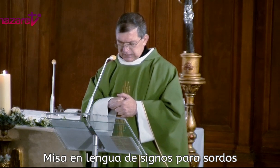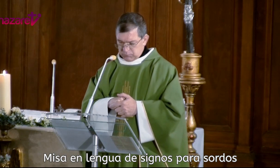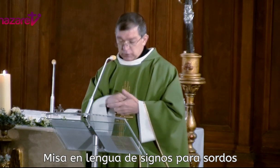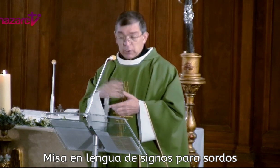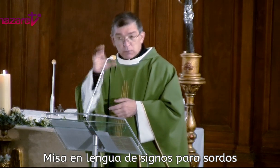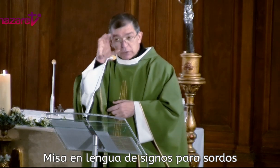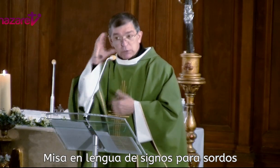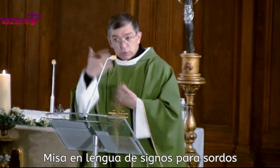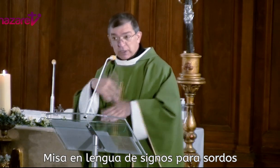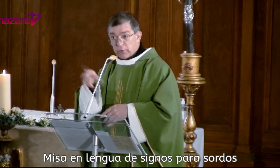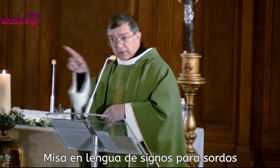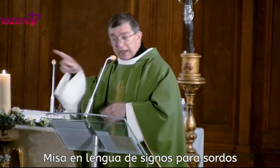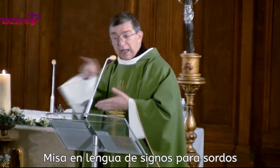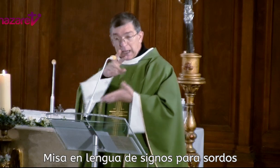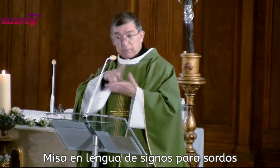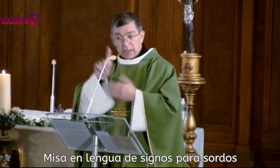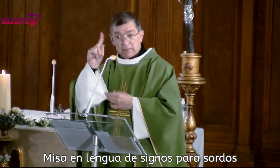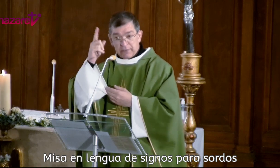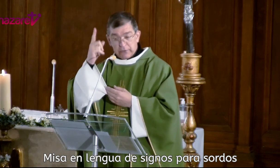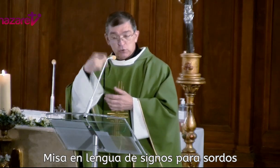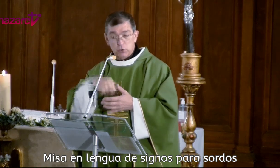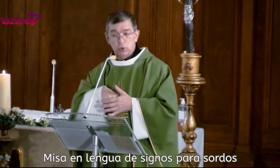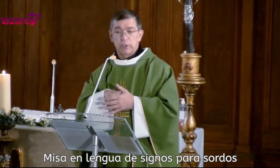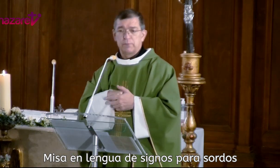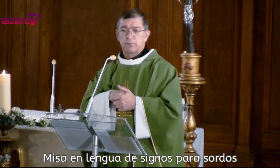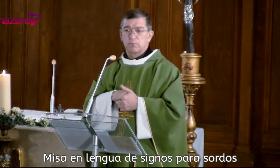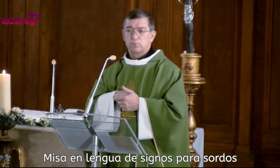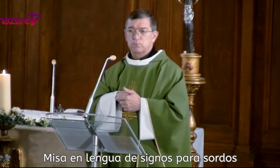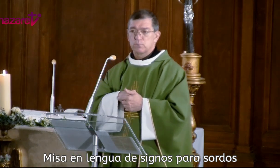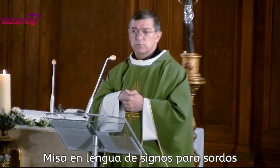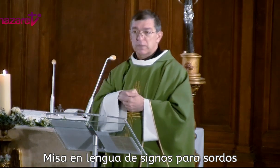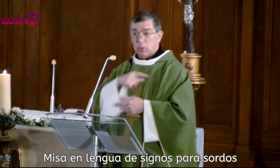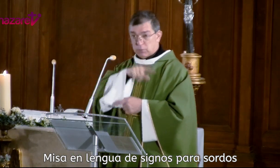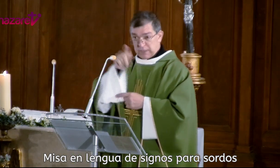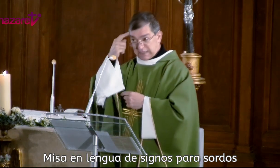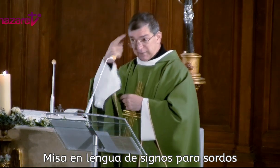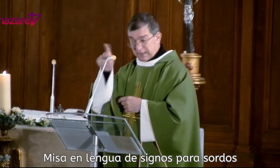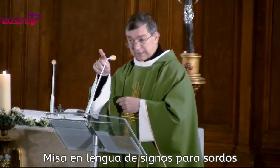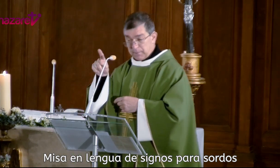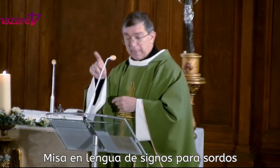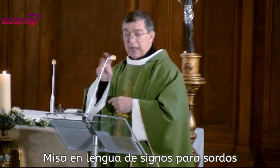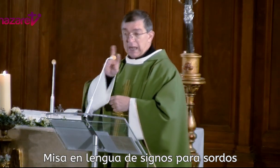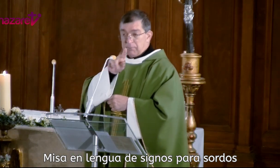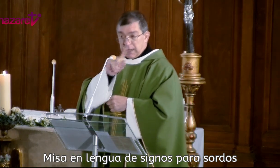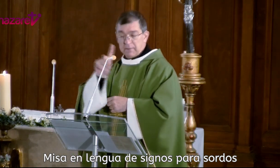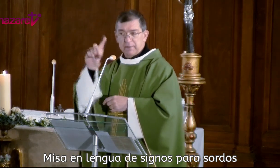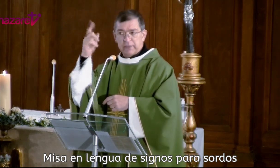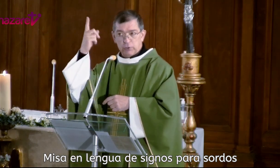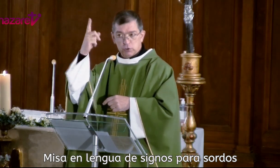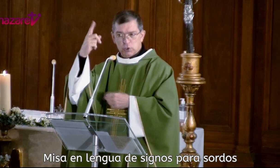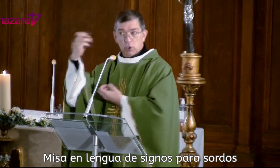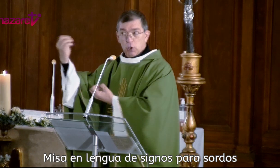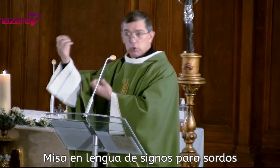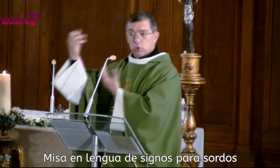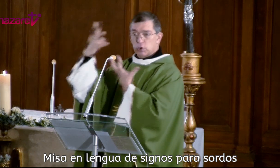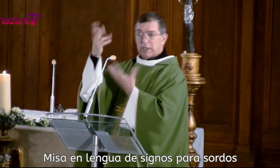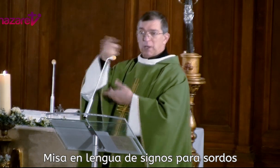Bueno, hemos escuchado ya la palabra de Dios hoy. Como ya sabéis, la palabra de Dios nos